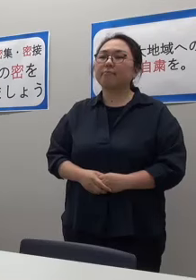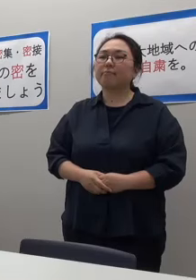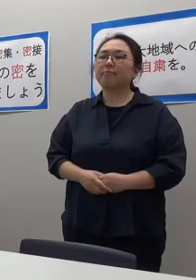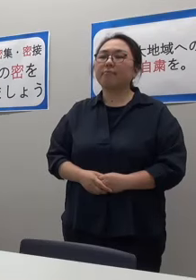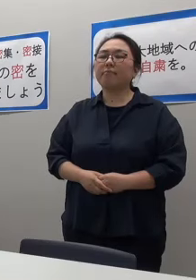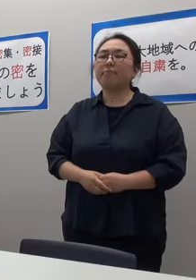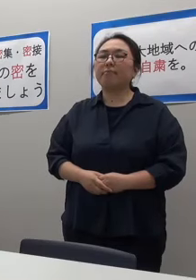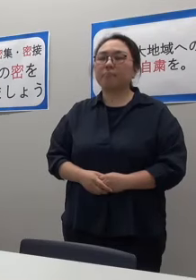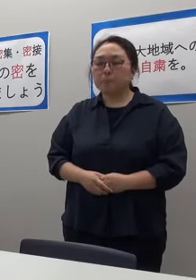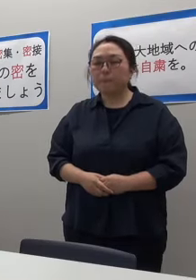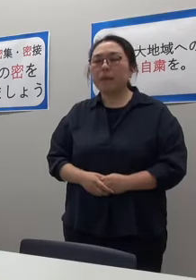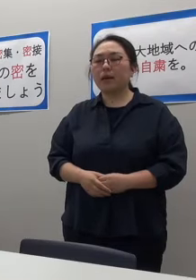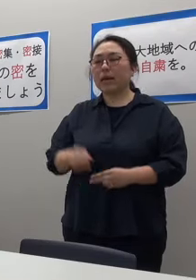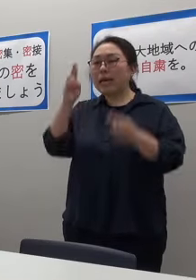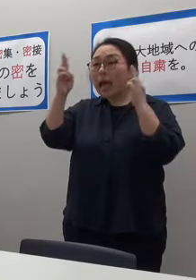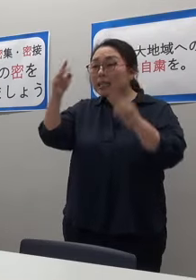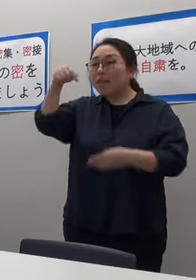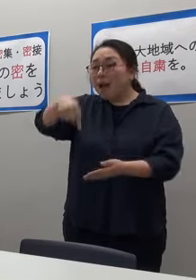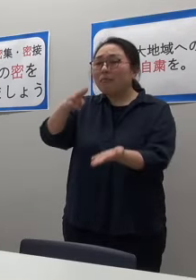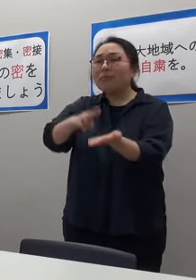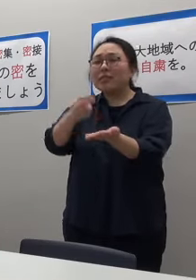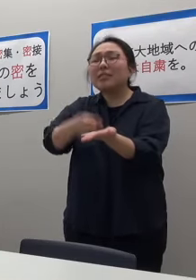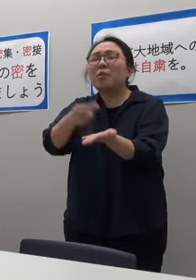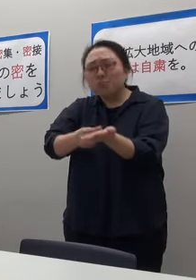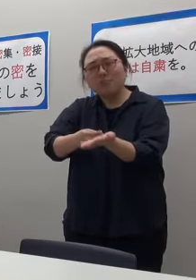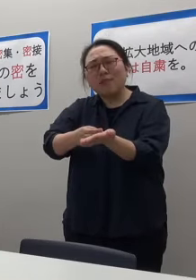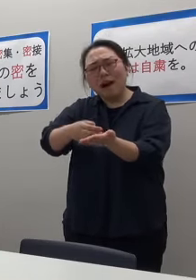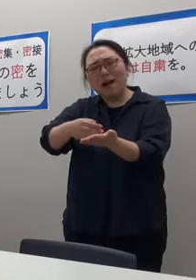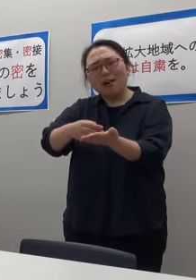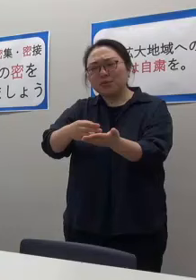そうですね、はい、内勤についてはちょっと確認はできておりませんけども、例えば、